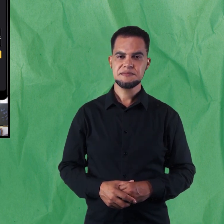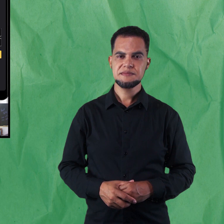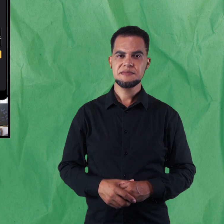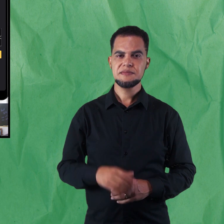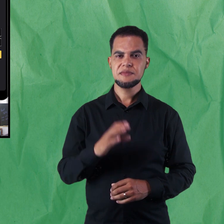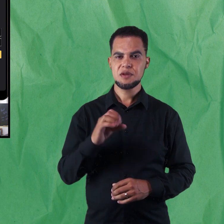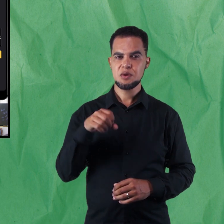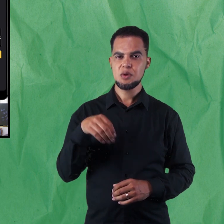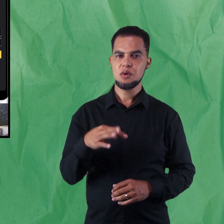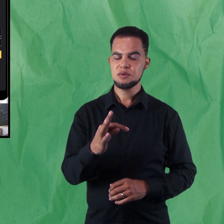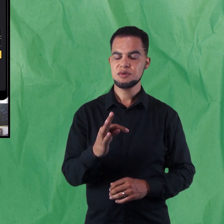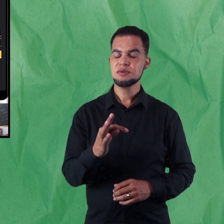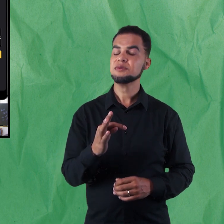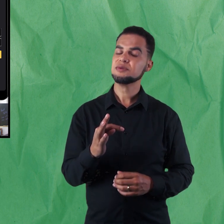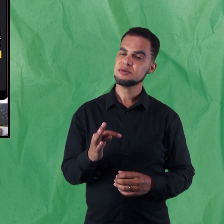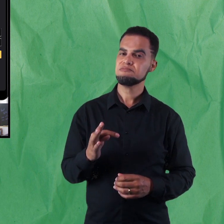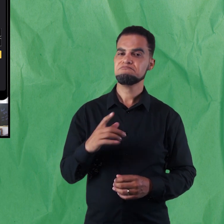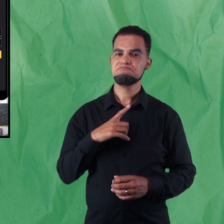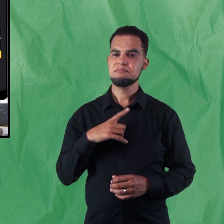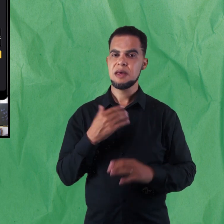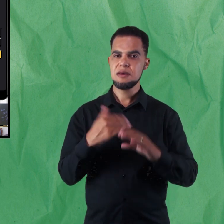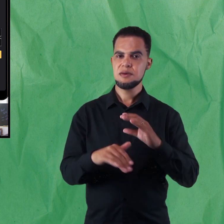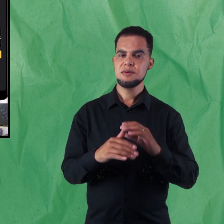const e-mail,